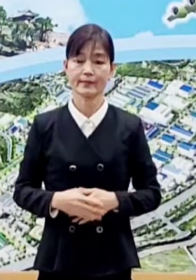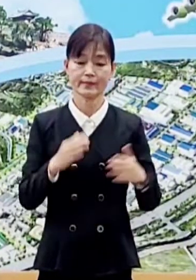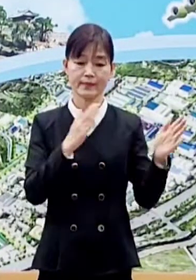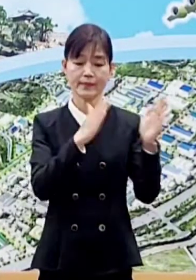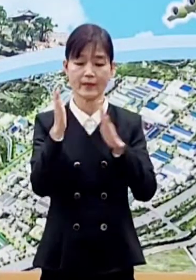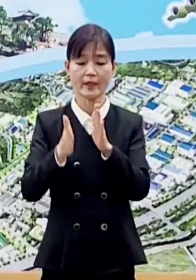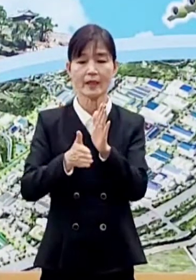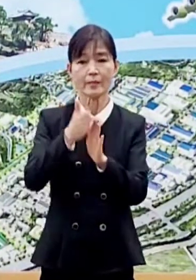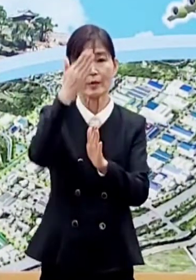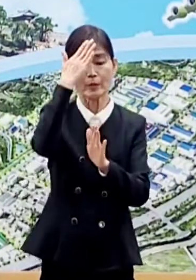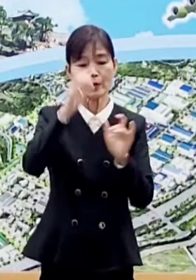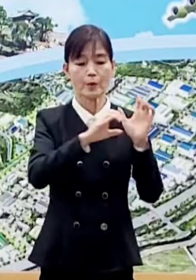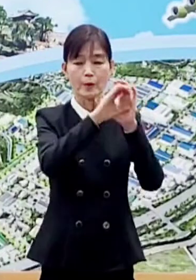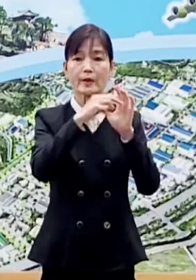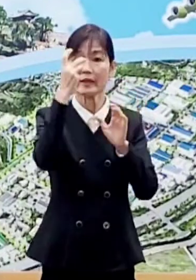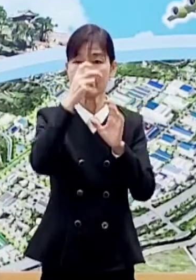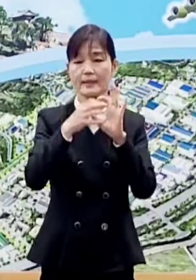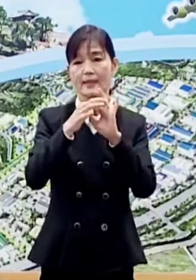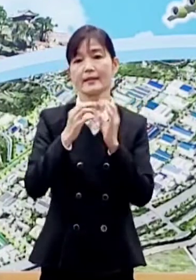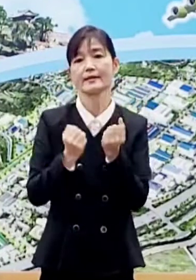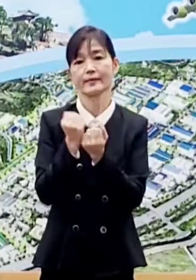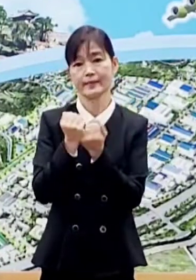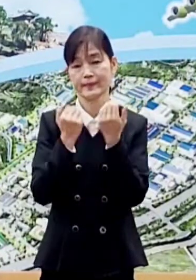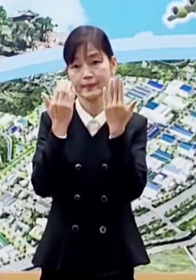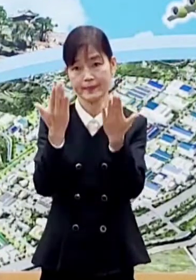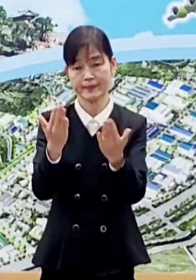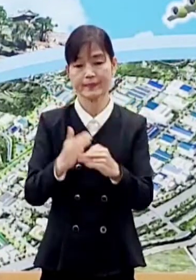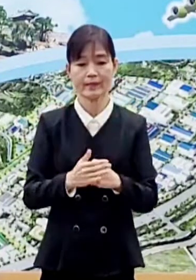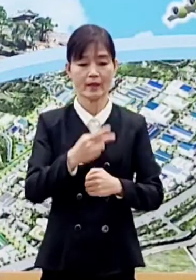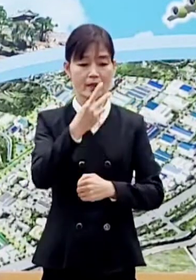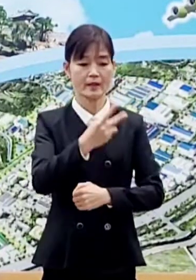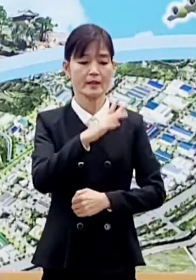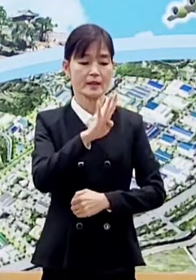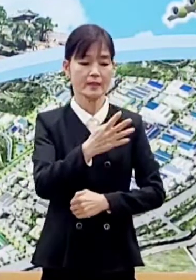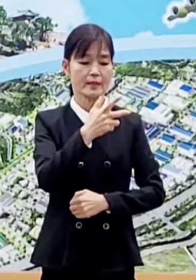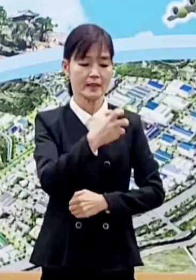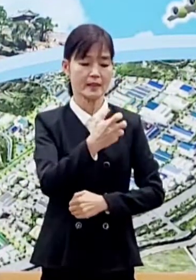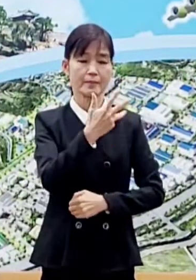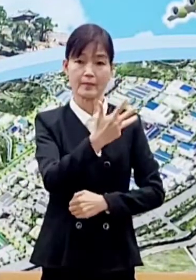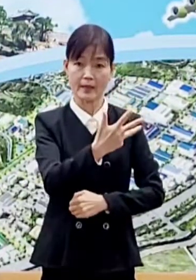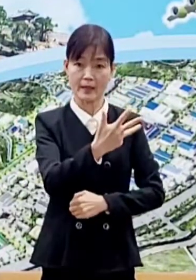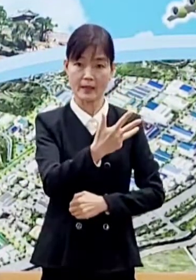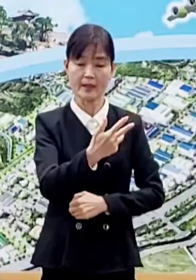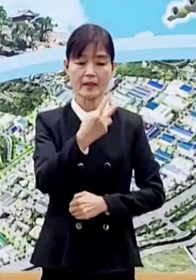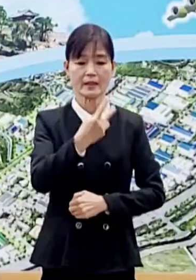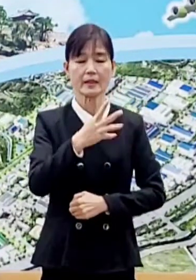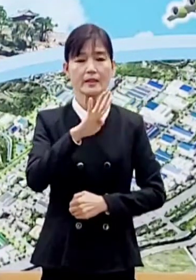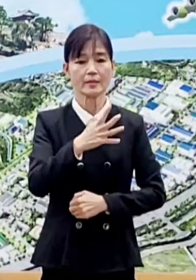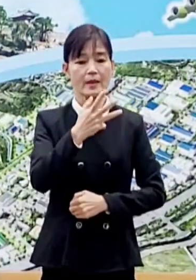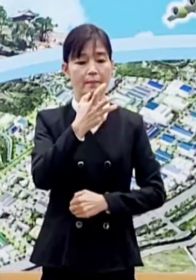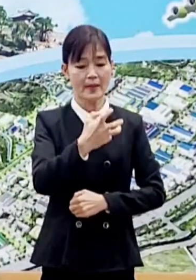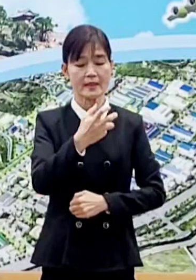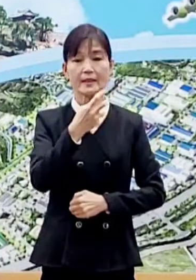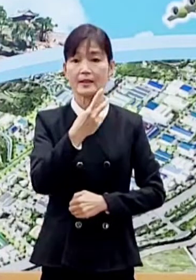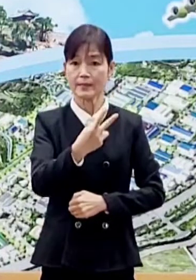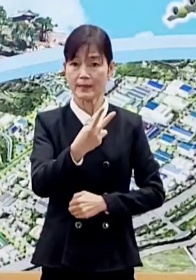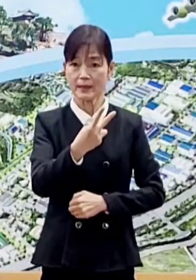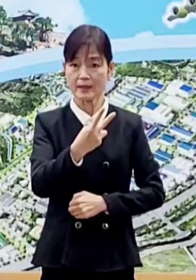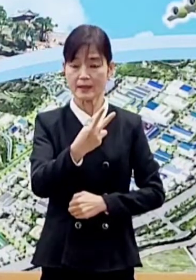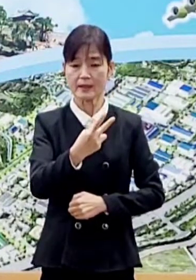다음은 시민 무료 선제검사자 관련입니다. 진주 2478, 2482,